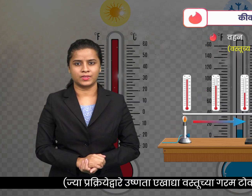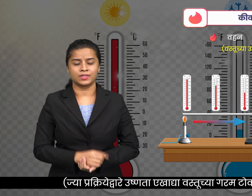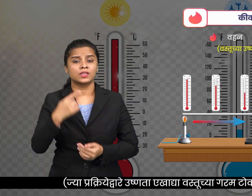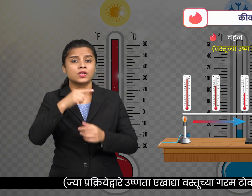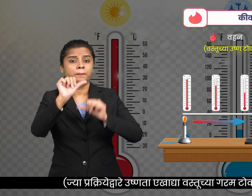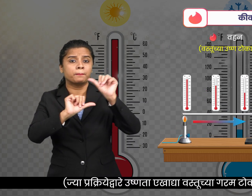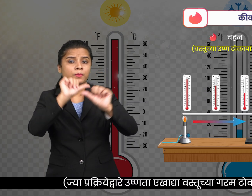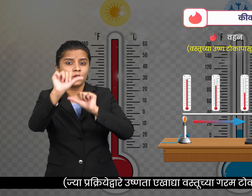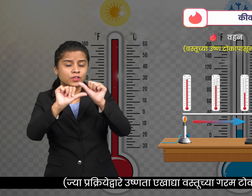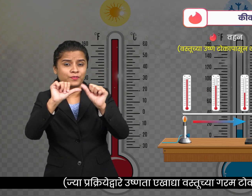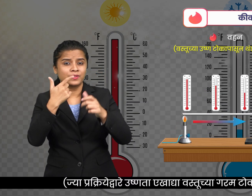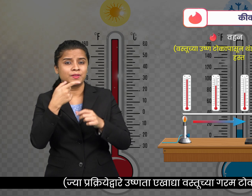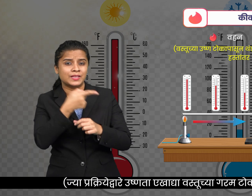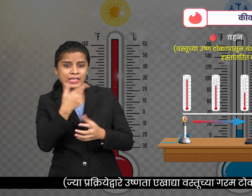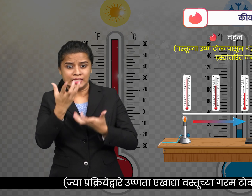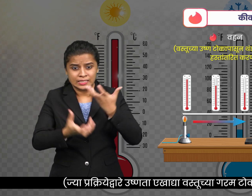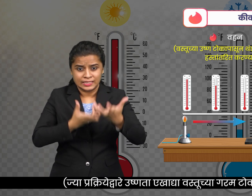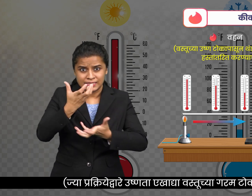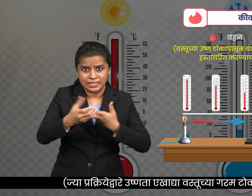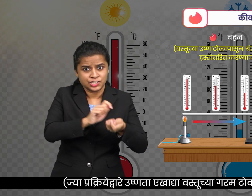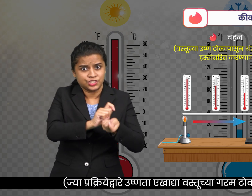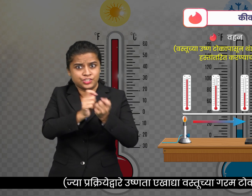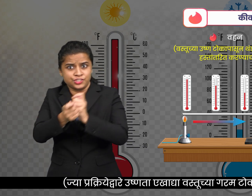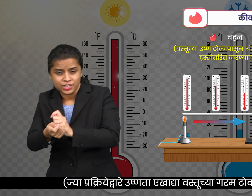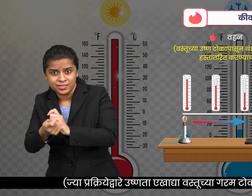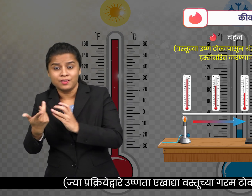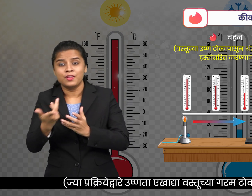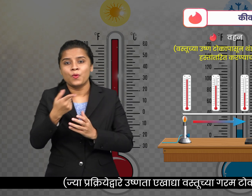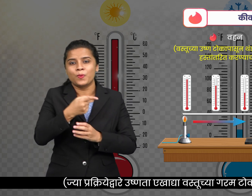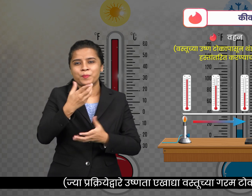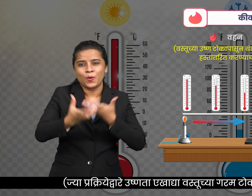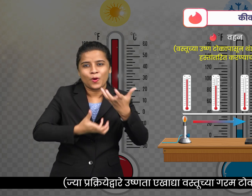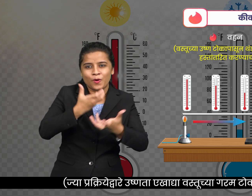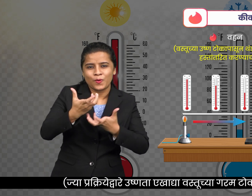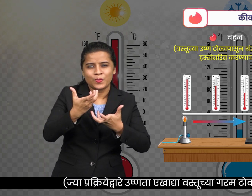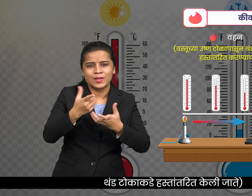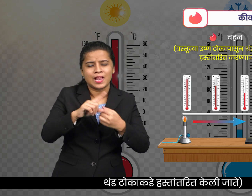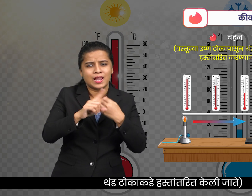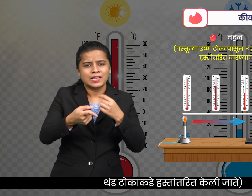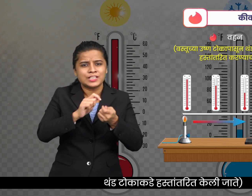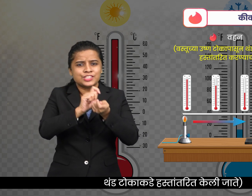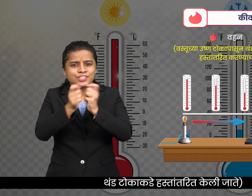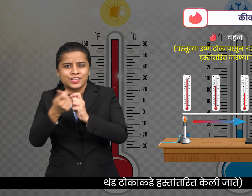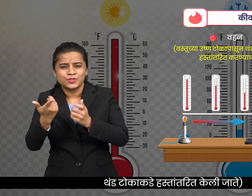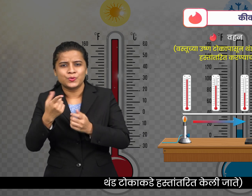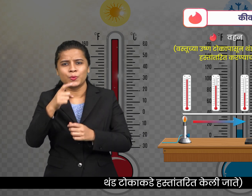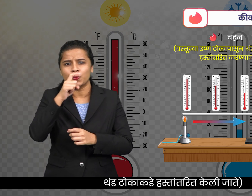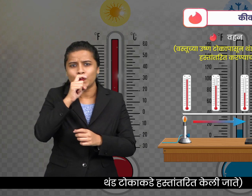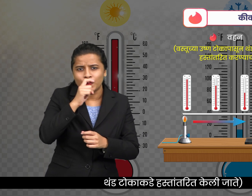जे प्रक्रियेद्वारा उष्णता एखाद्या वस्तूच्या गरम टोकांपासून थंड टोकाकडे हस्तांतरित केली